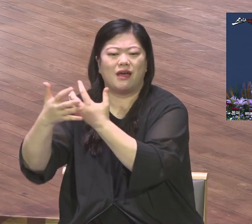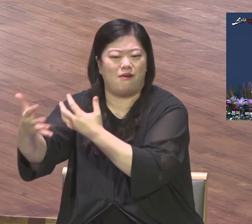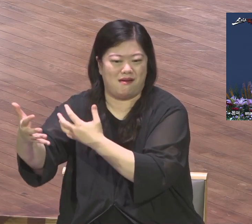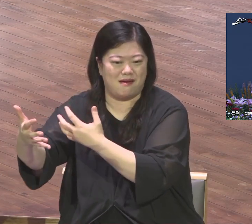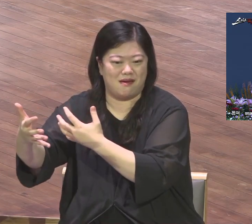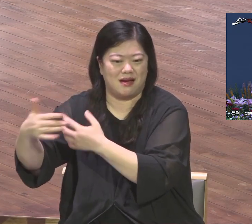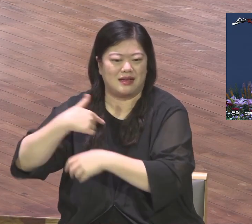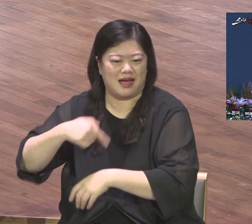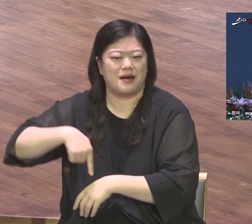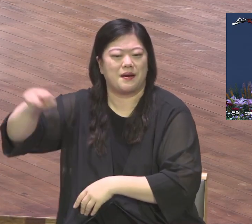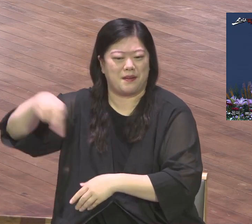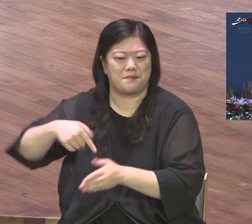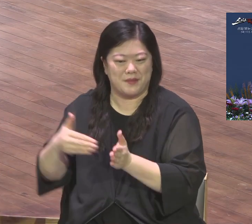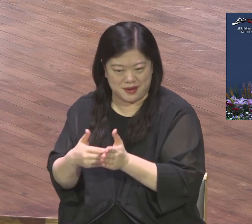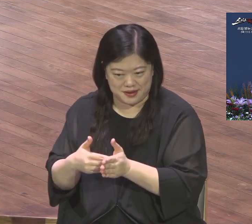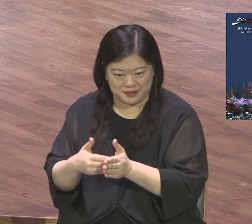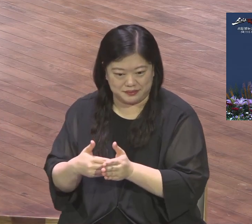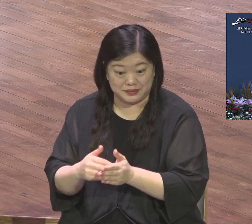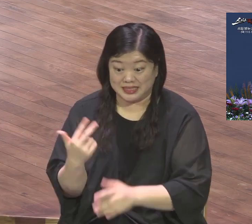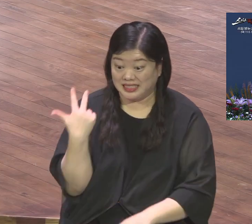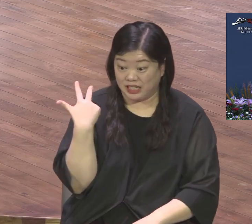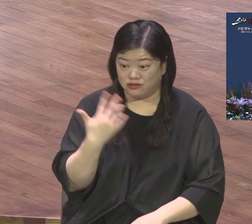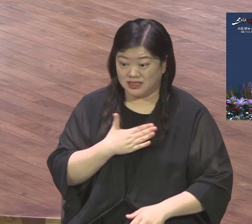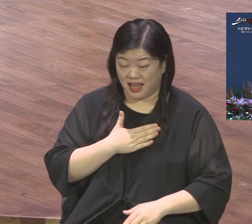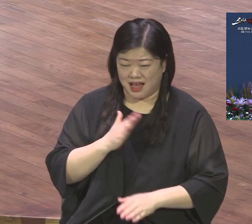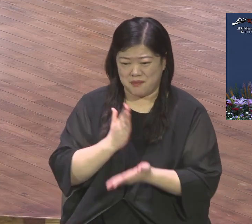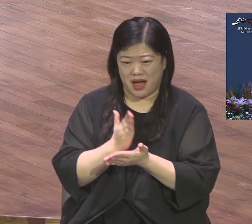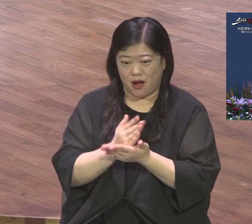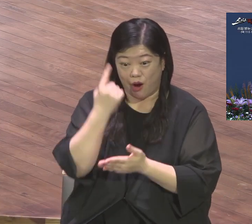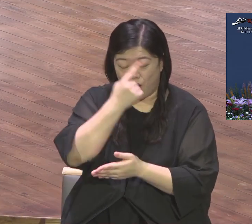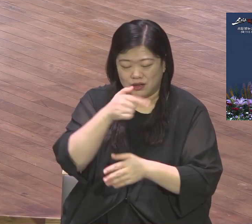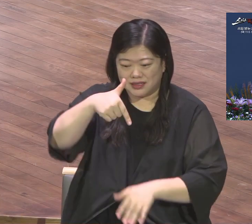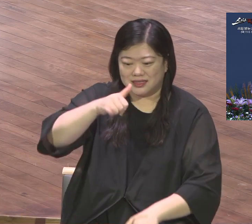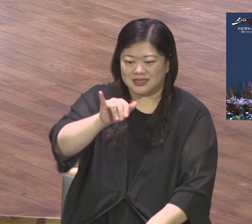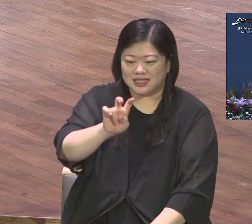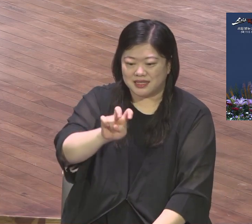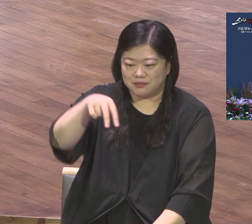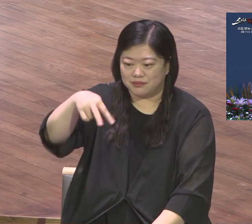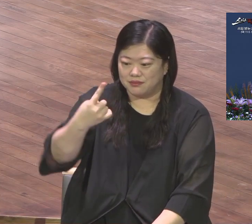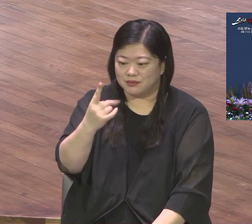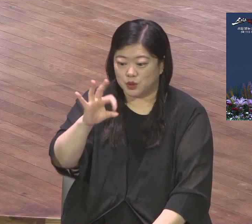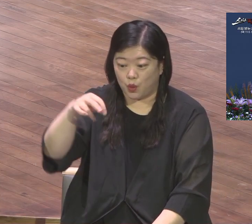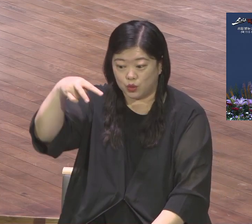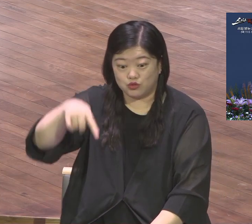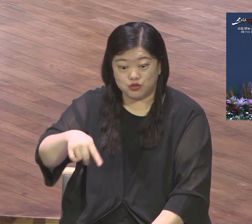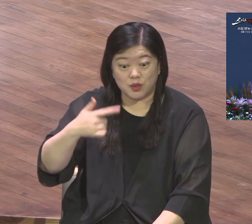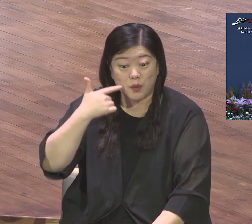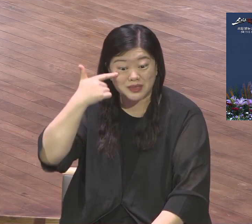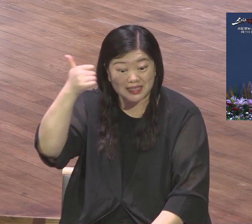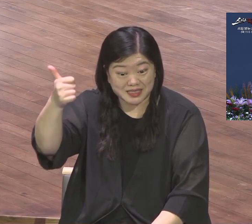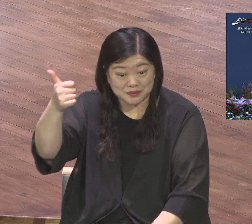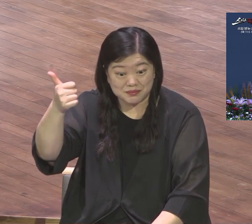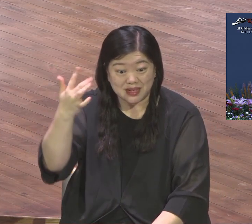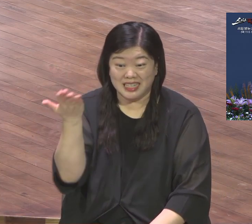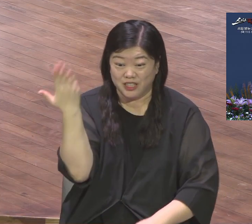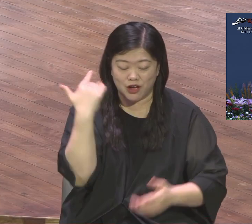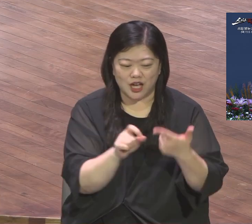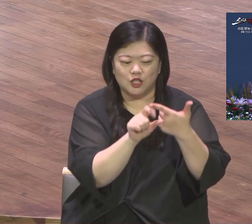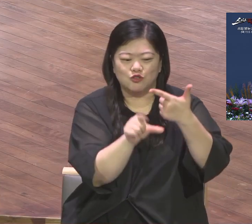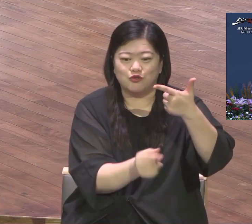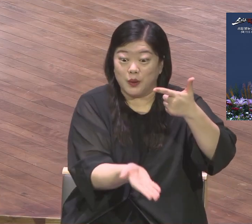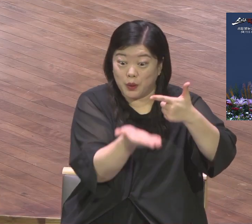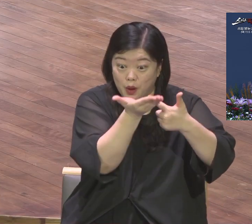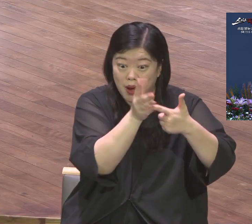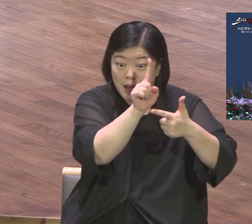드렸는데 지난번 김성수 목사님 말씀에 은혜를 많이 받았다고 그렇게 반응이 너무